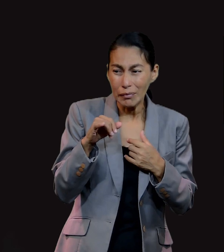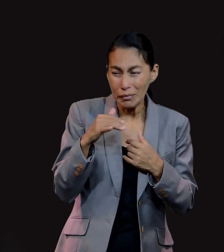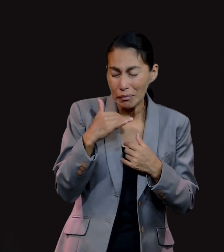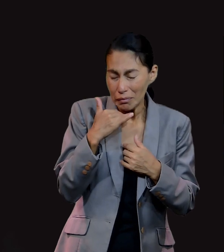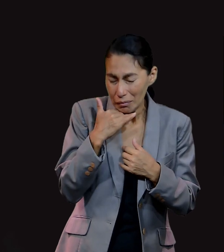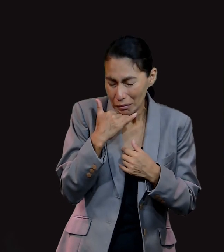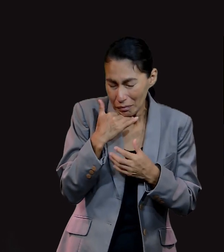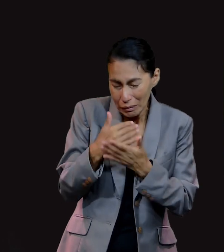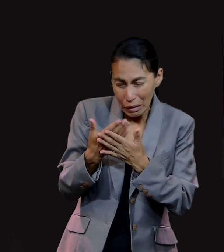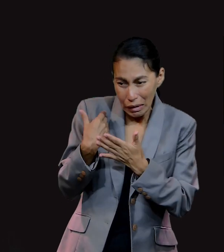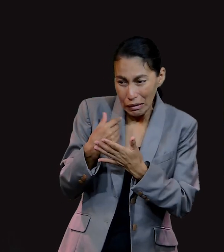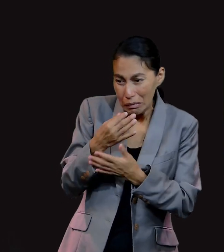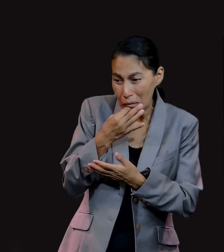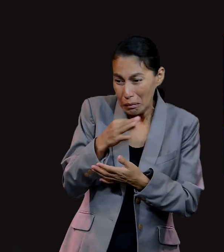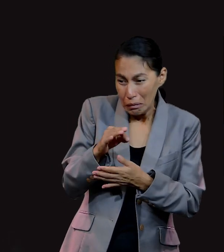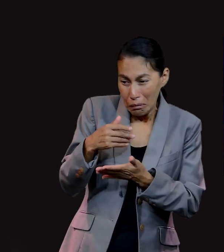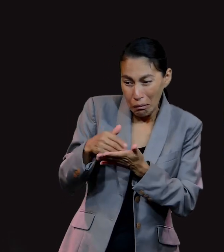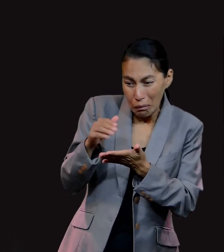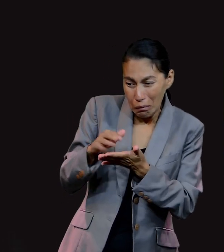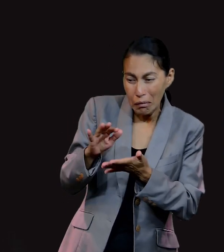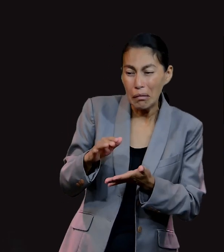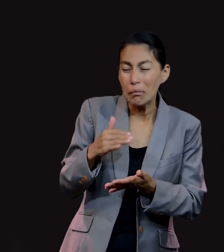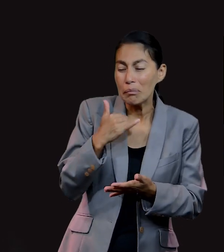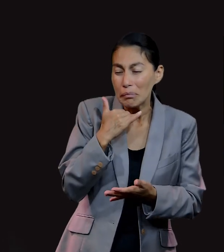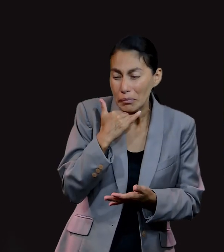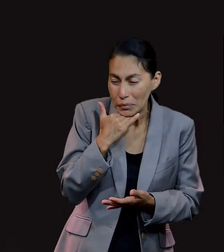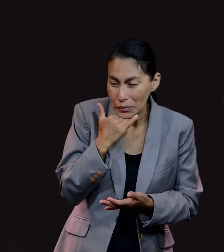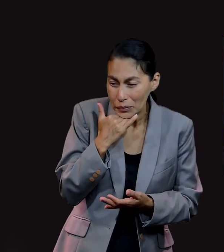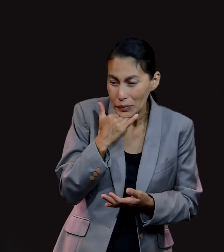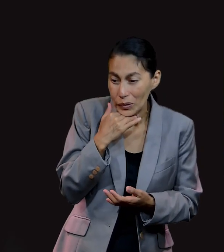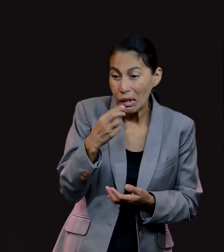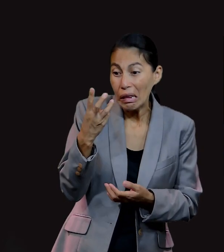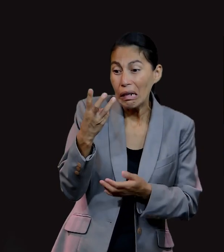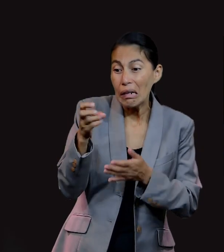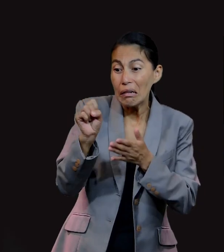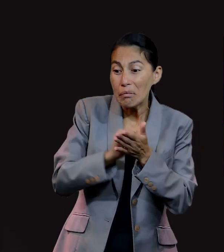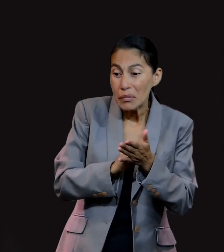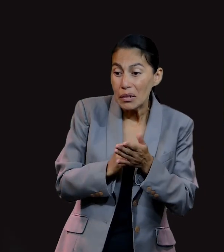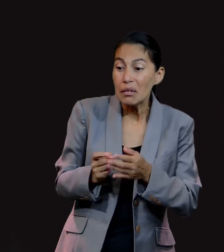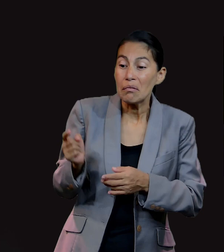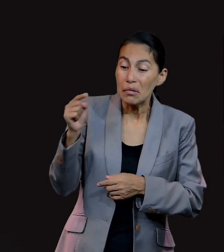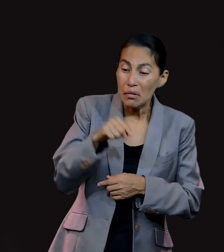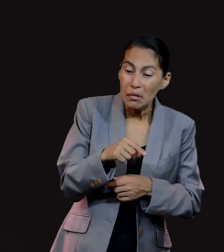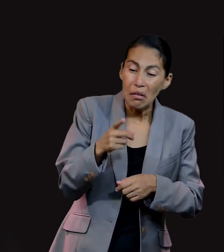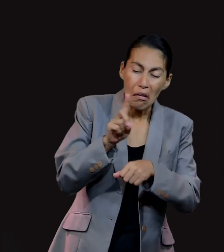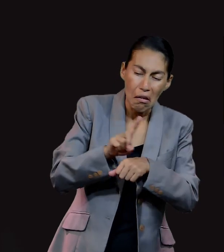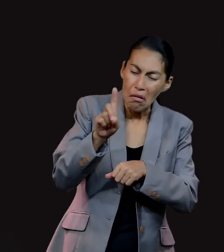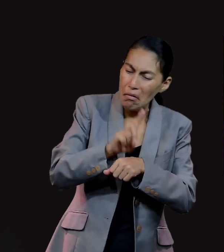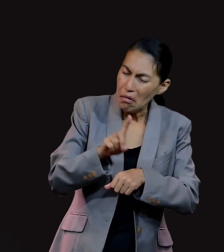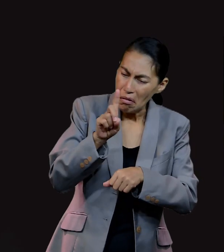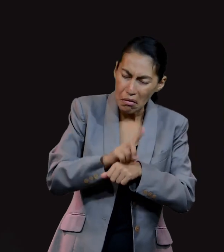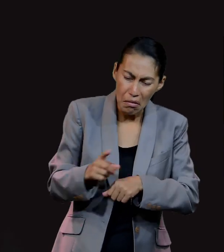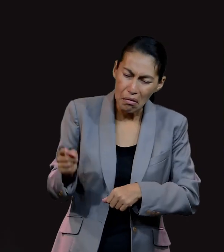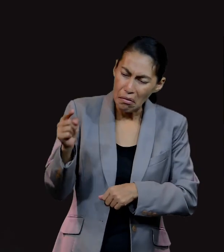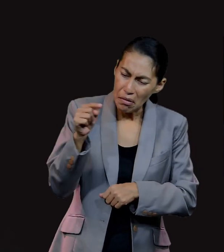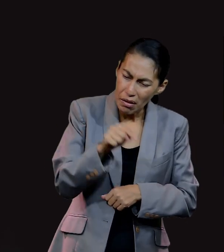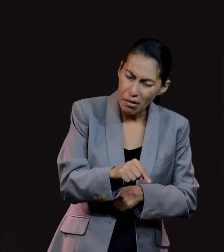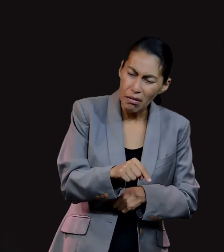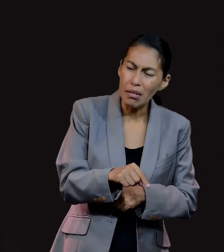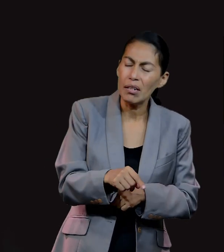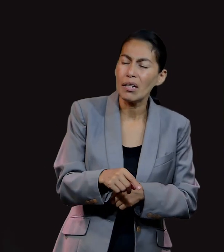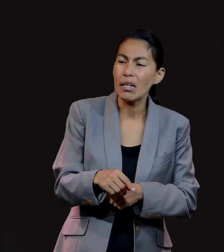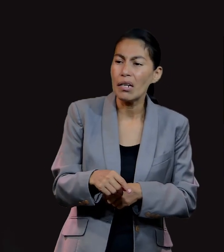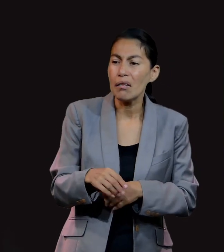tengo tres meses de estar viniendo a este lugar y no he encontrado un solo trabajo y le dije no hay problema